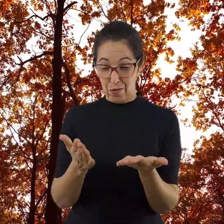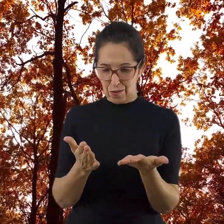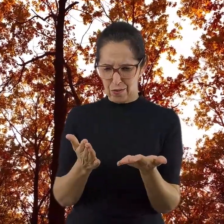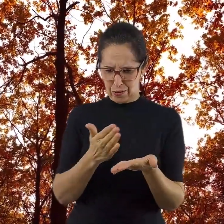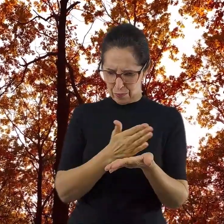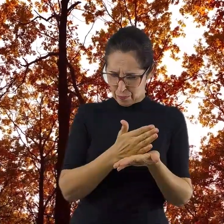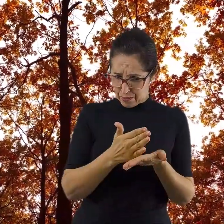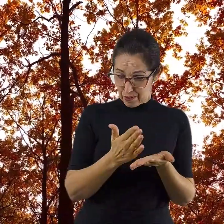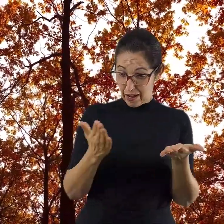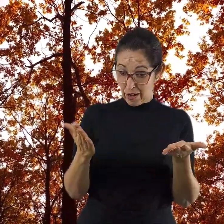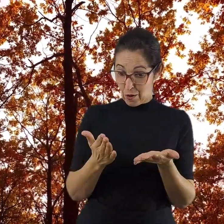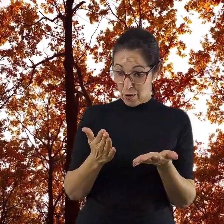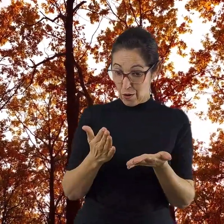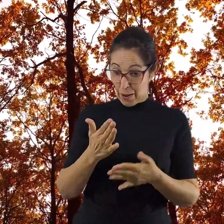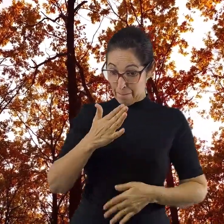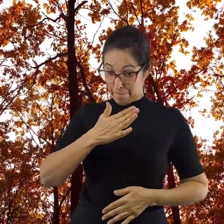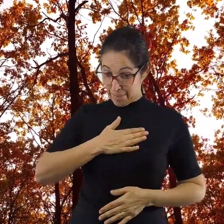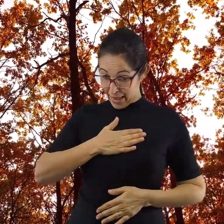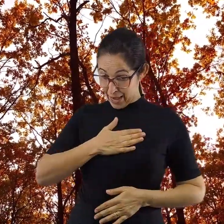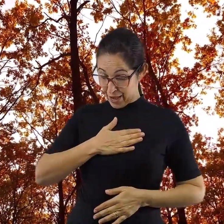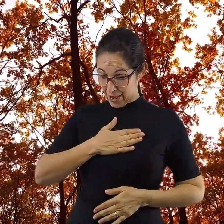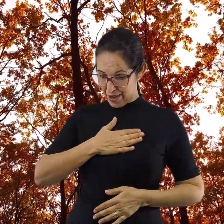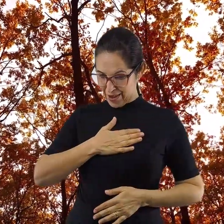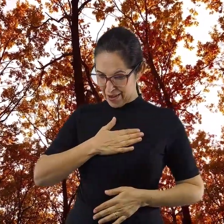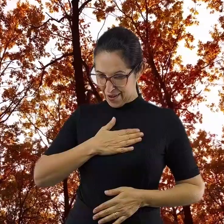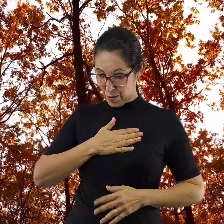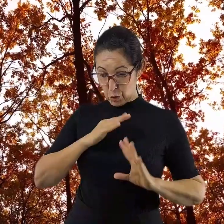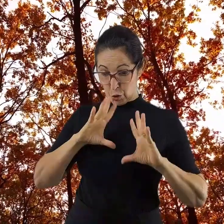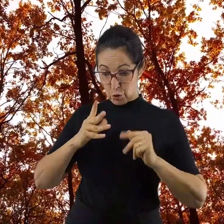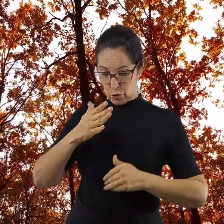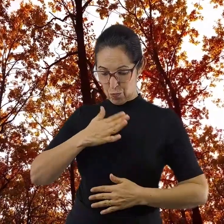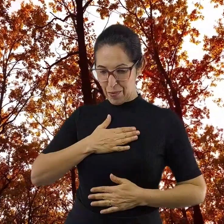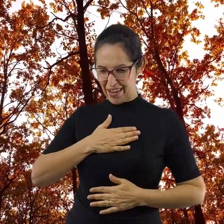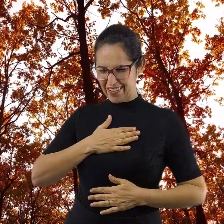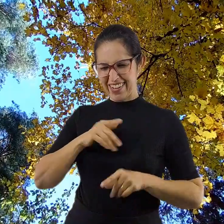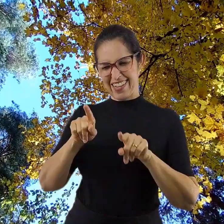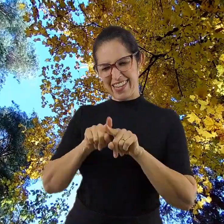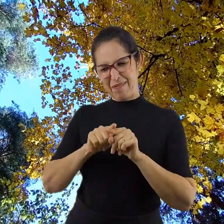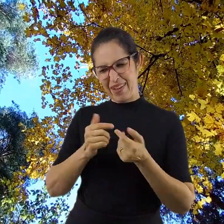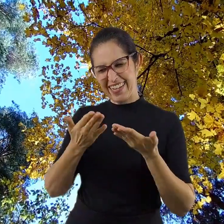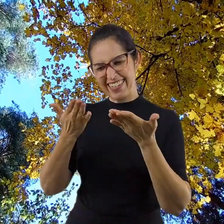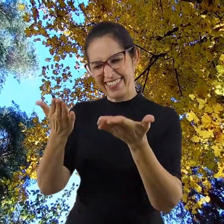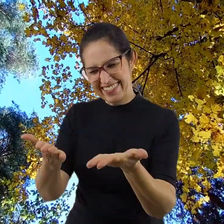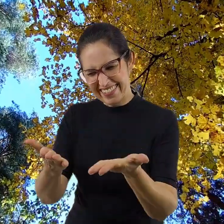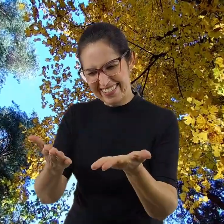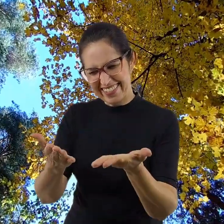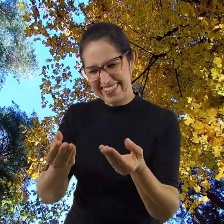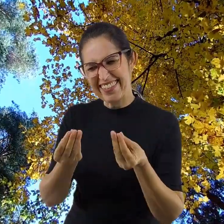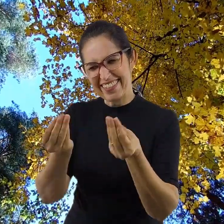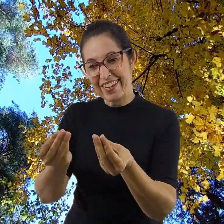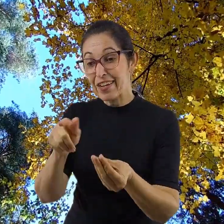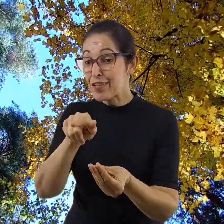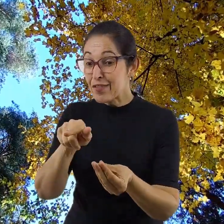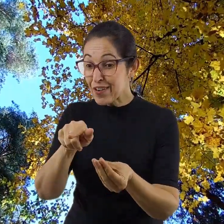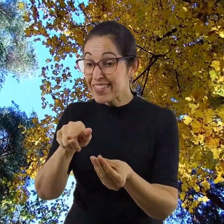a partir de agora, tudo que é meu é vosso. tudo que é vosso é meu.